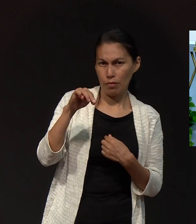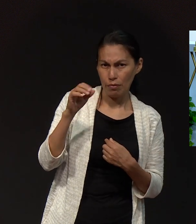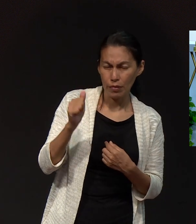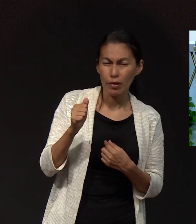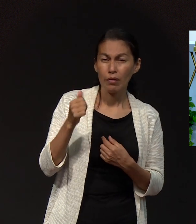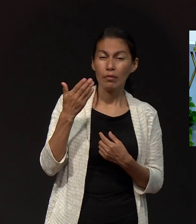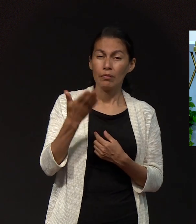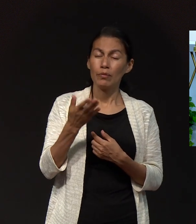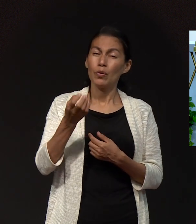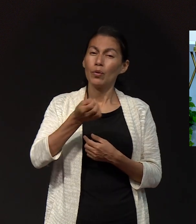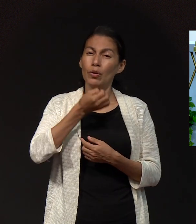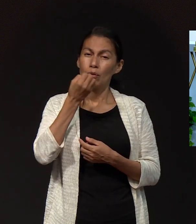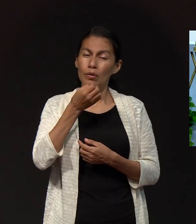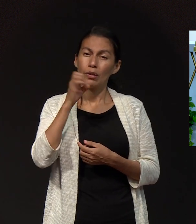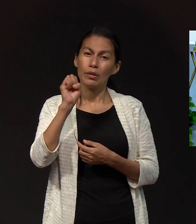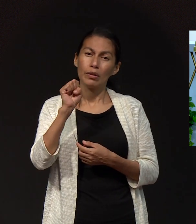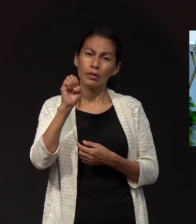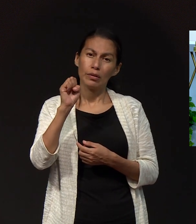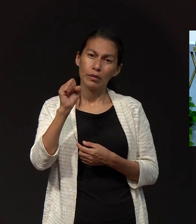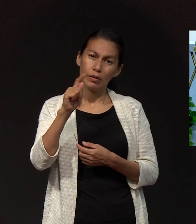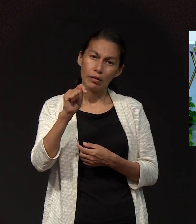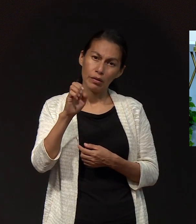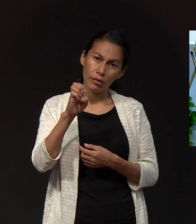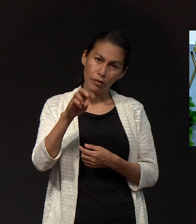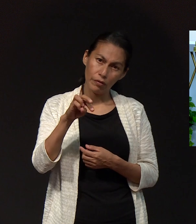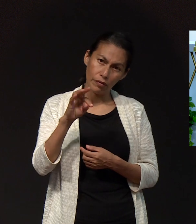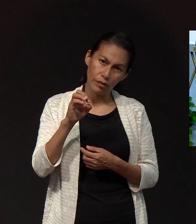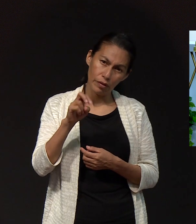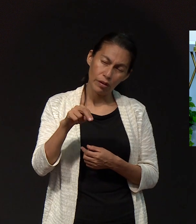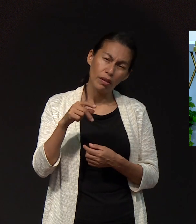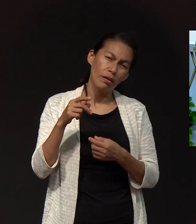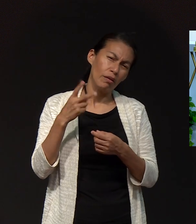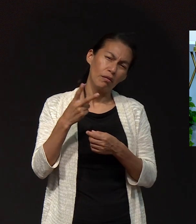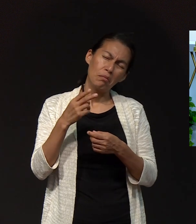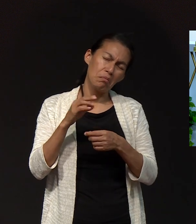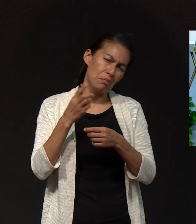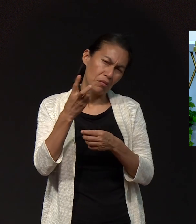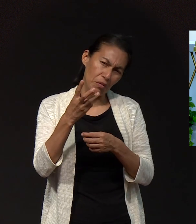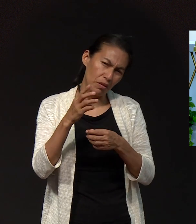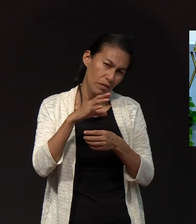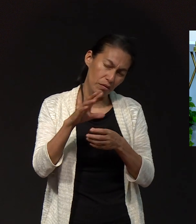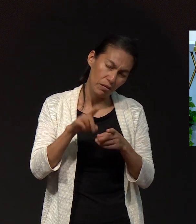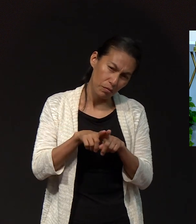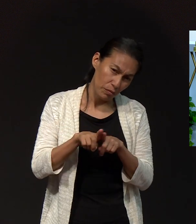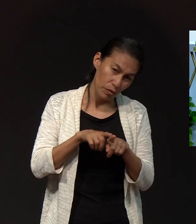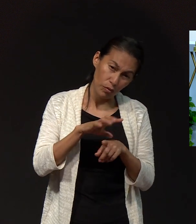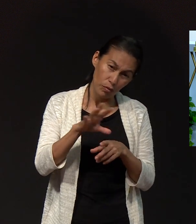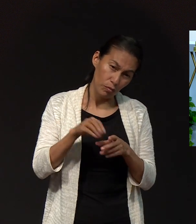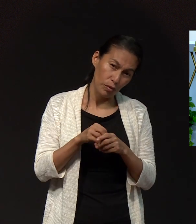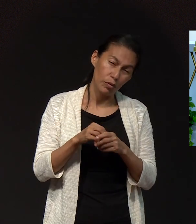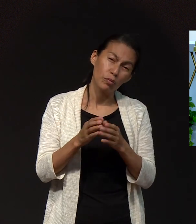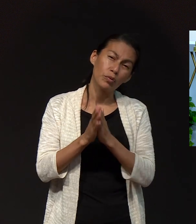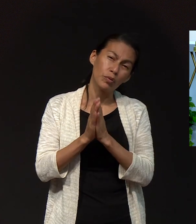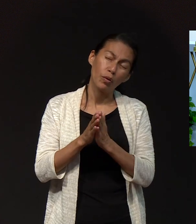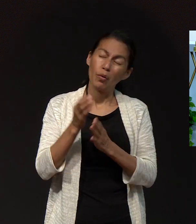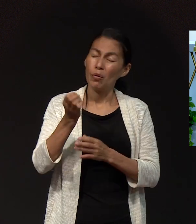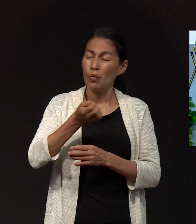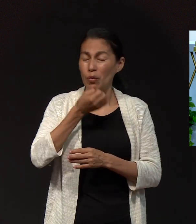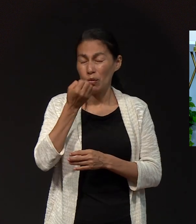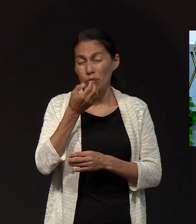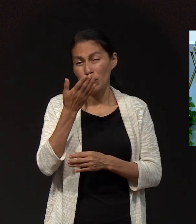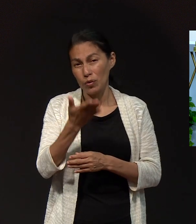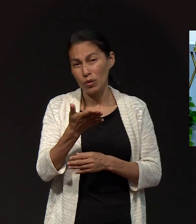Nos uniremos contigo Recuerden Que cuando oramos Por sus peticiones También oramos Por el que pide